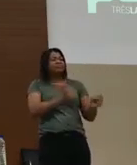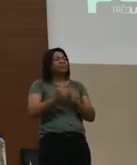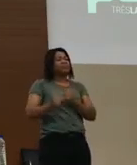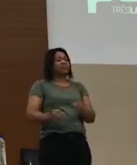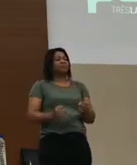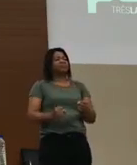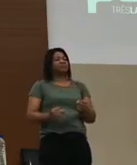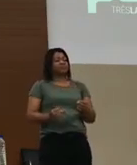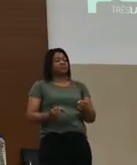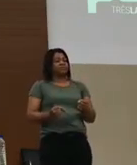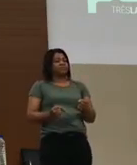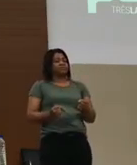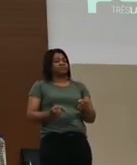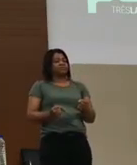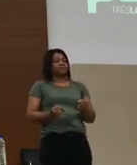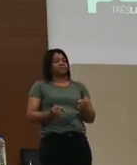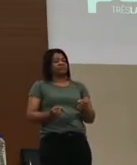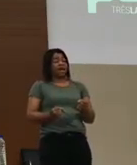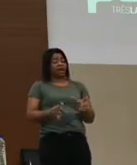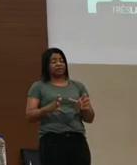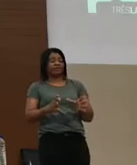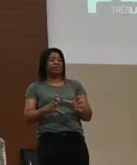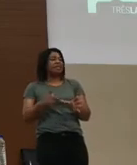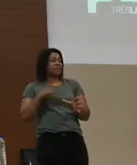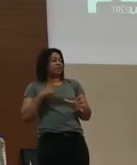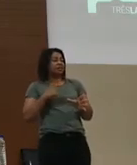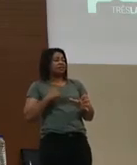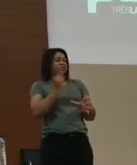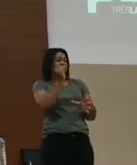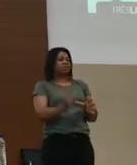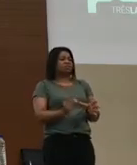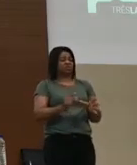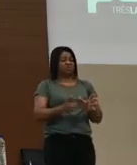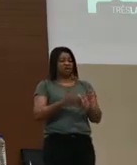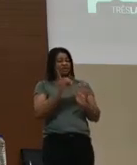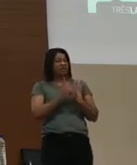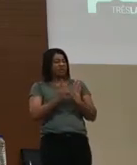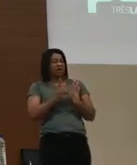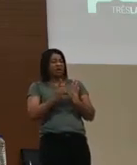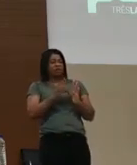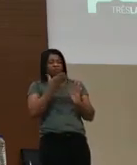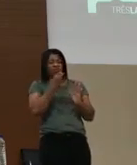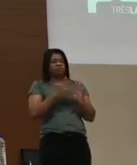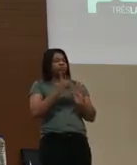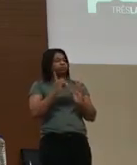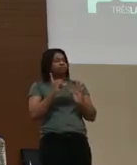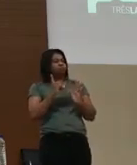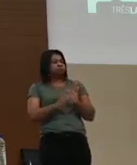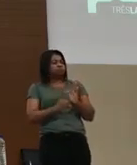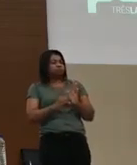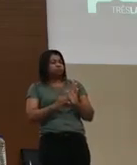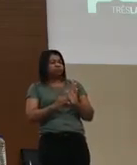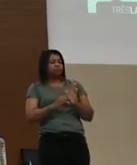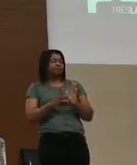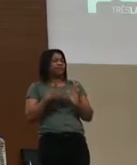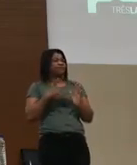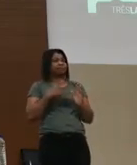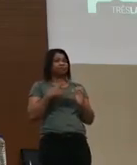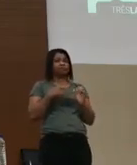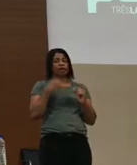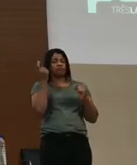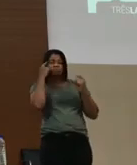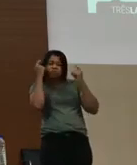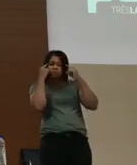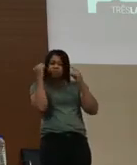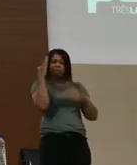mãos de um ditador, coloca nas mãos de alguém que tem intenções ruins,